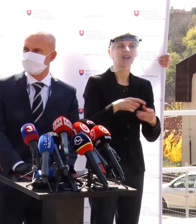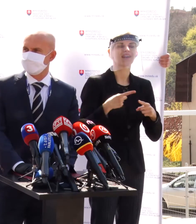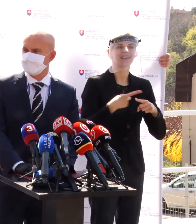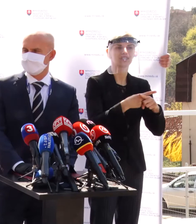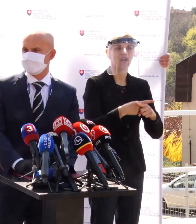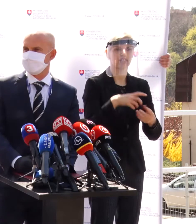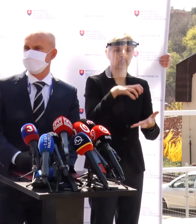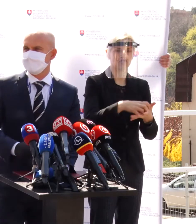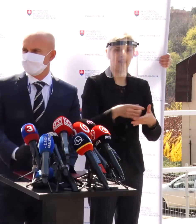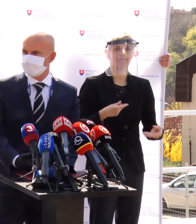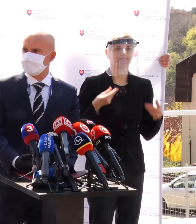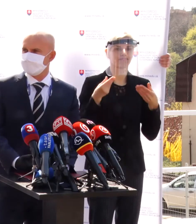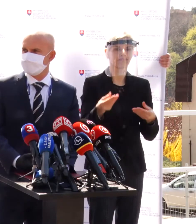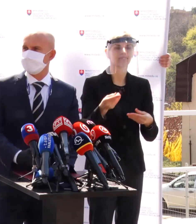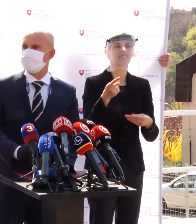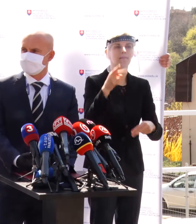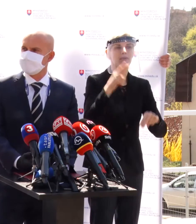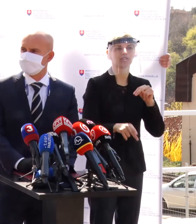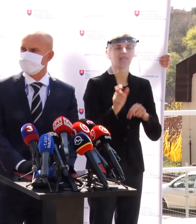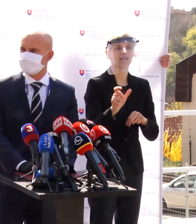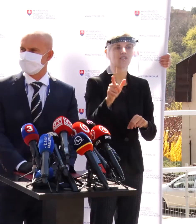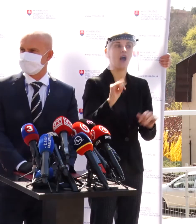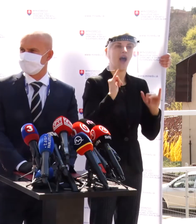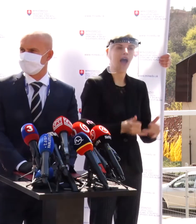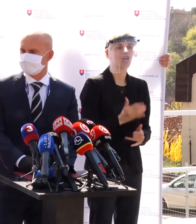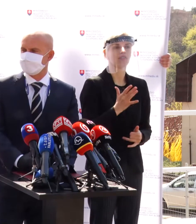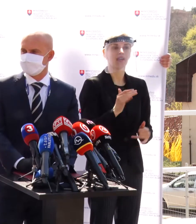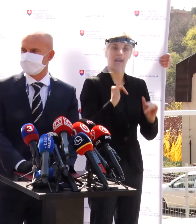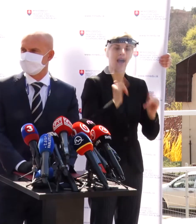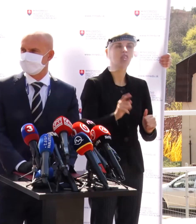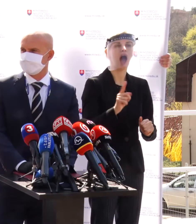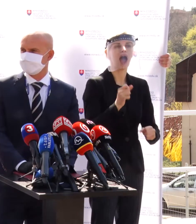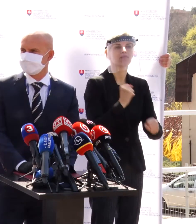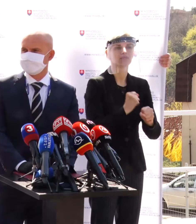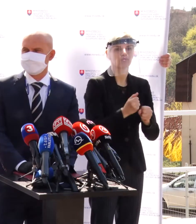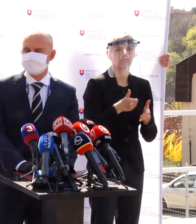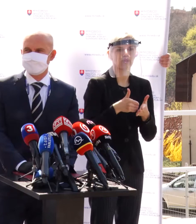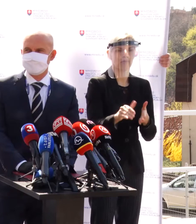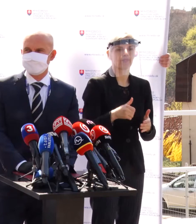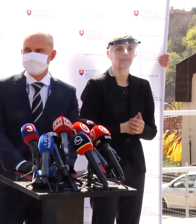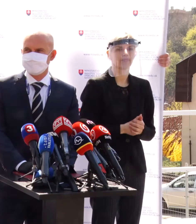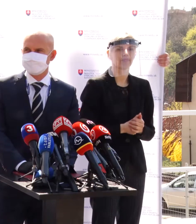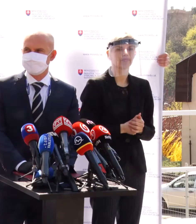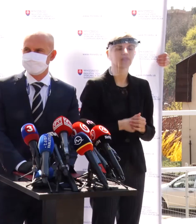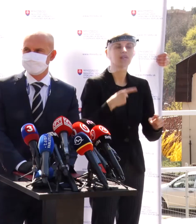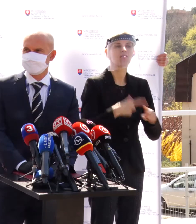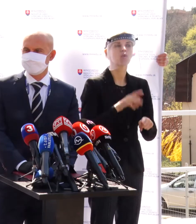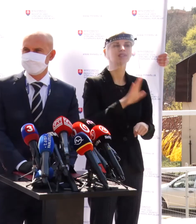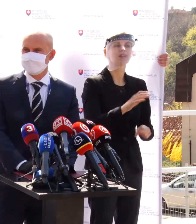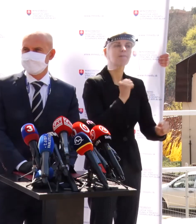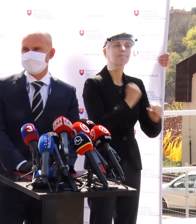posledné slovo, že či pôjdeme do toho a akým spôsobom to budeme realizovať. A tie profesie, viete povedať, o ktorých